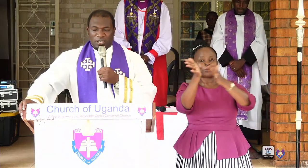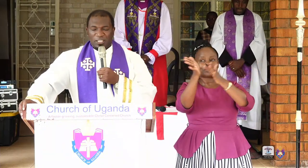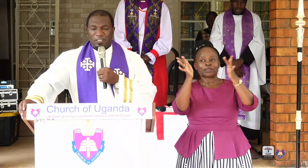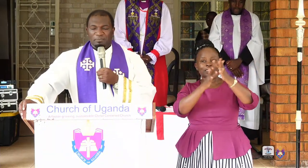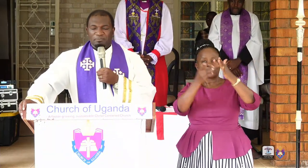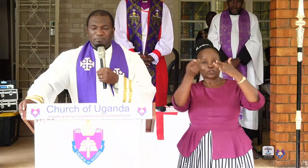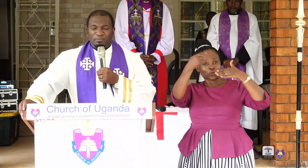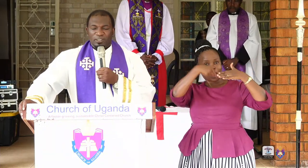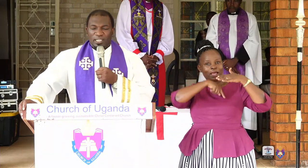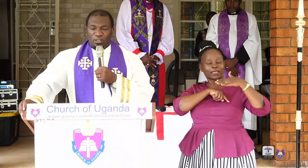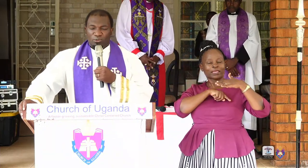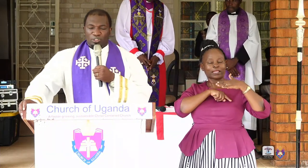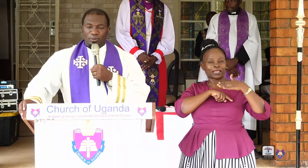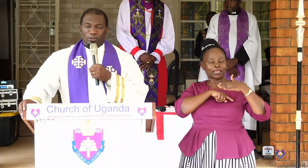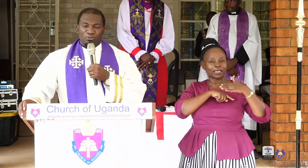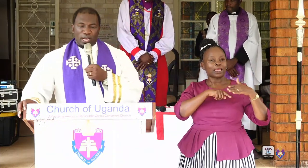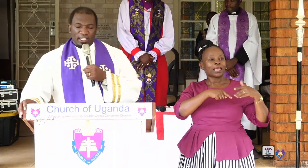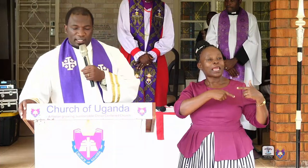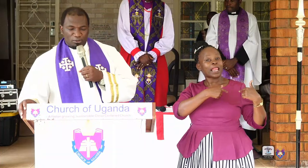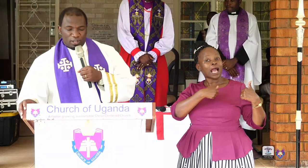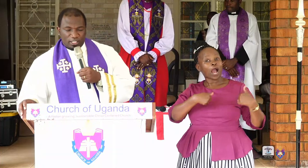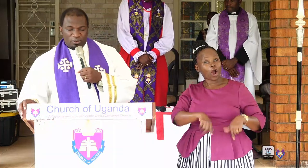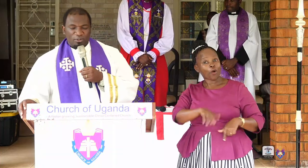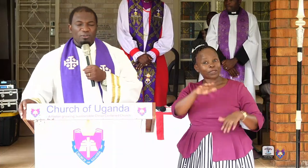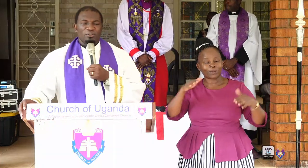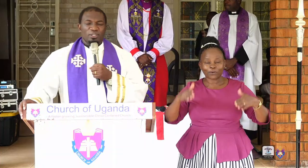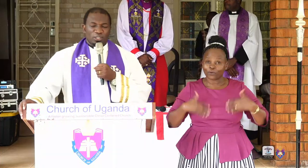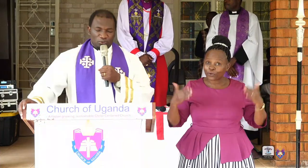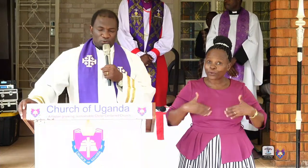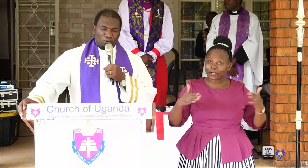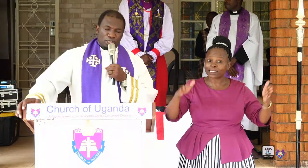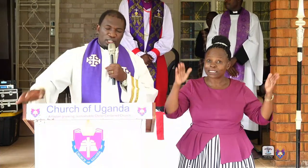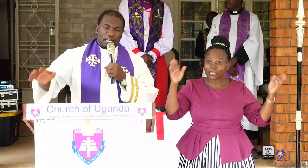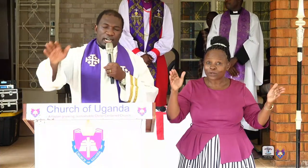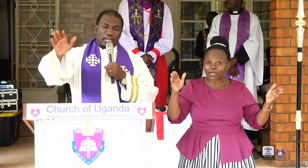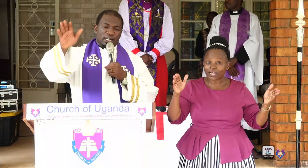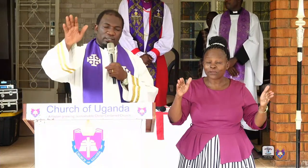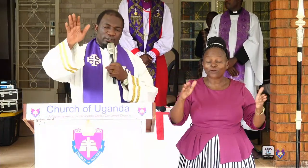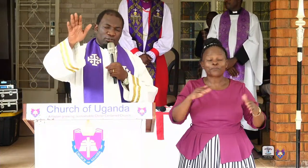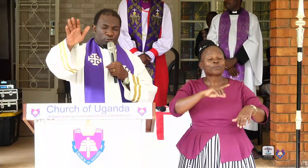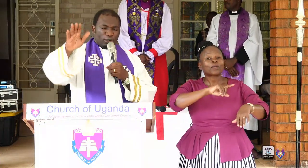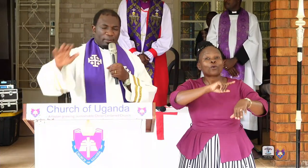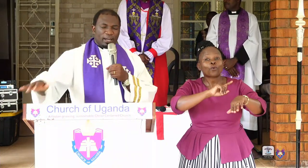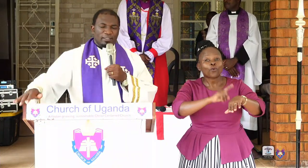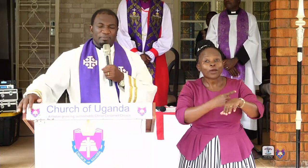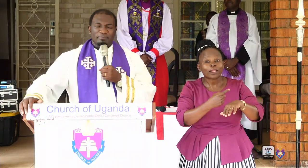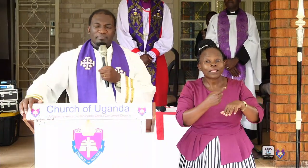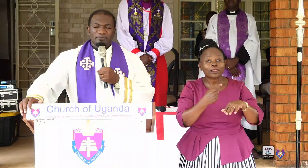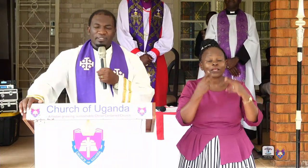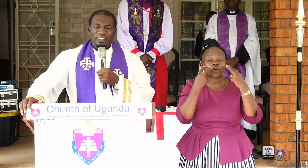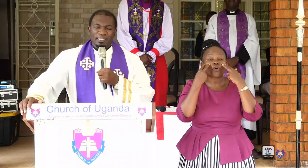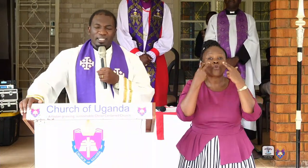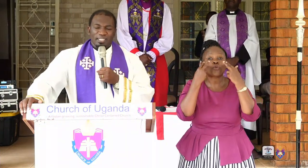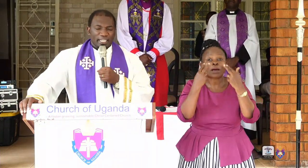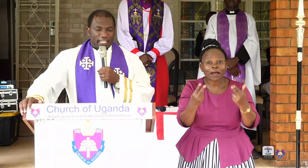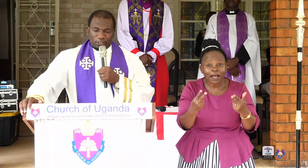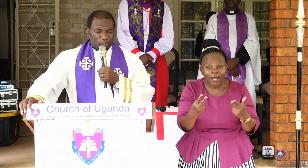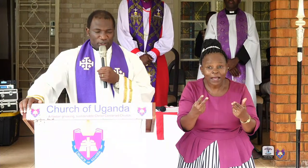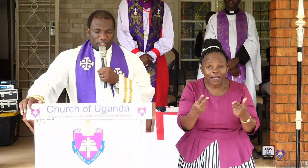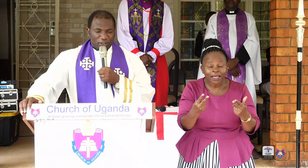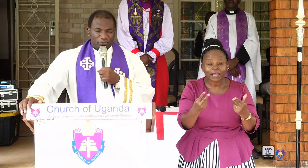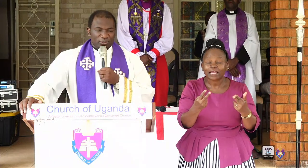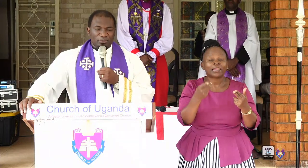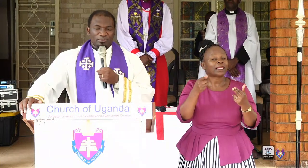ayingire. Era omutima gwo gunaasanyuka nnyo w'oli nga otulaba naye nga